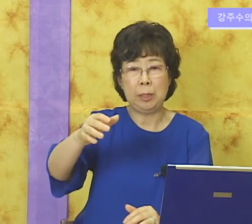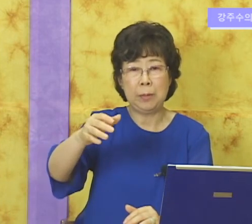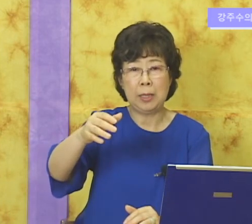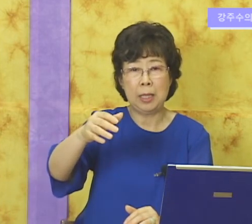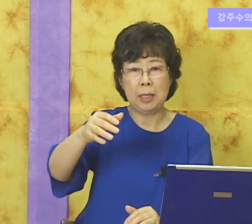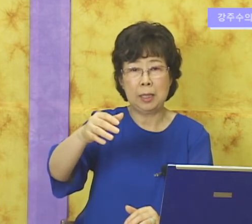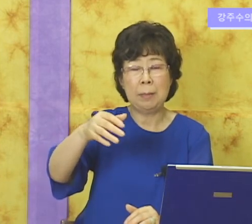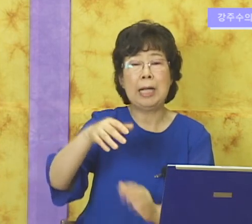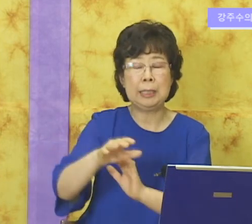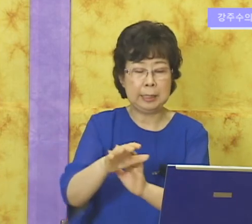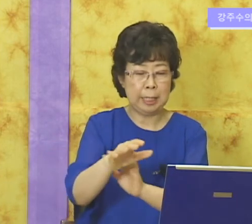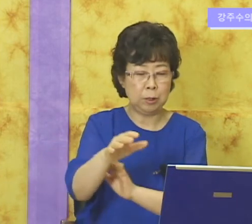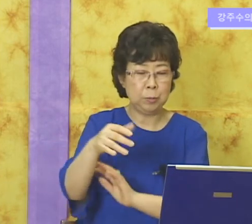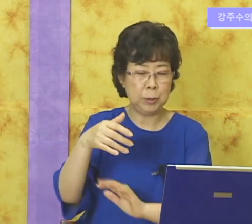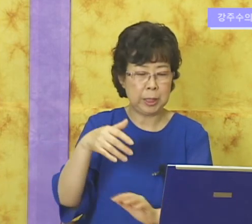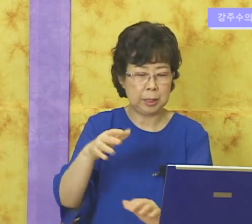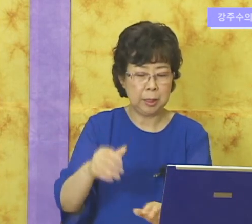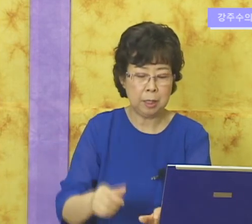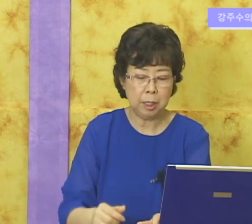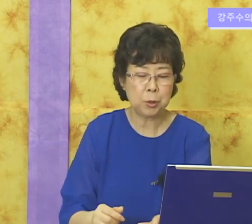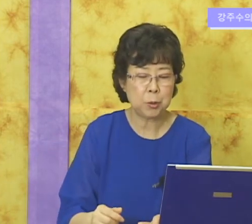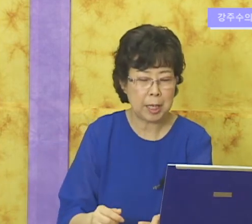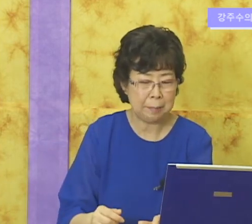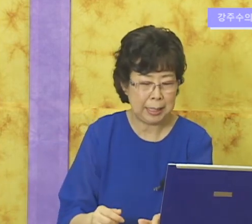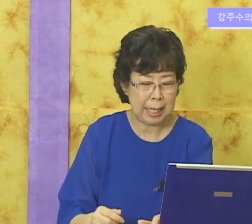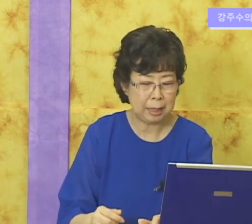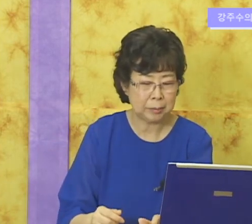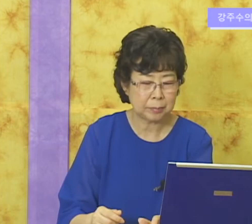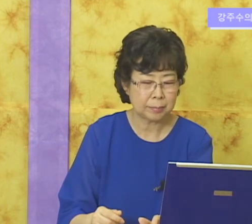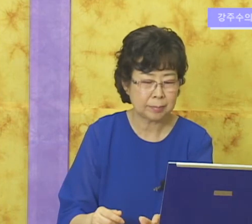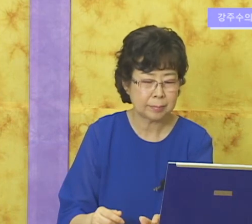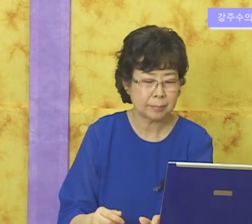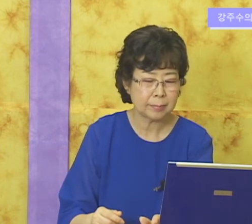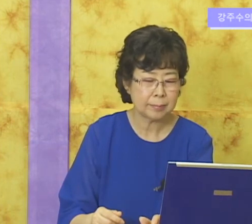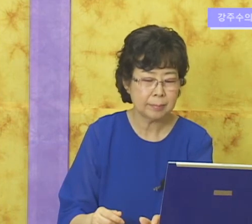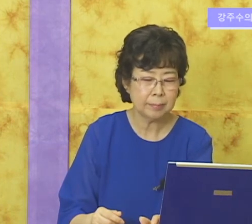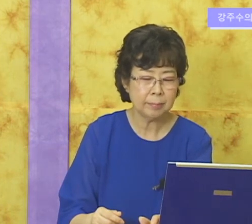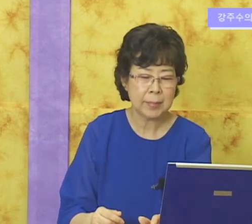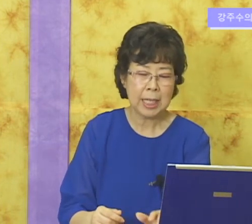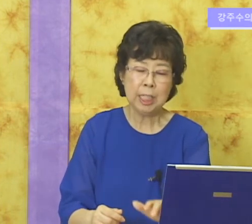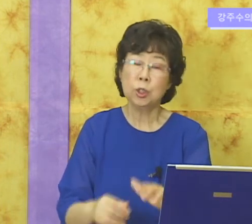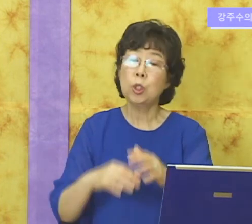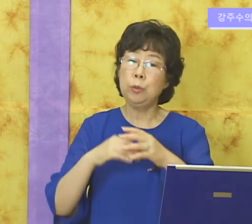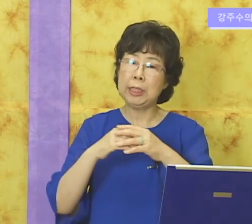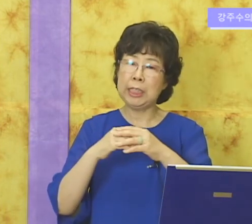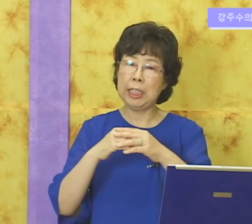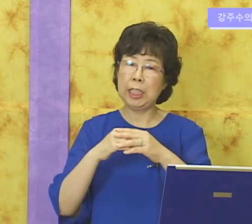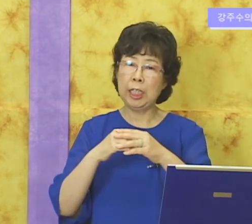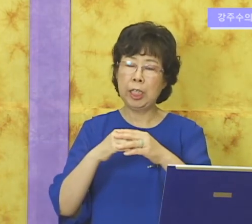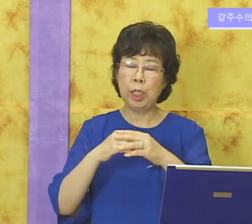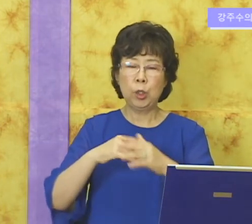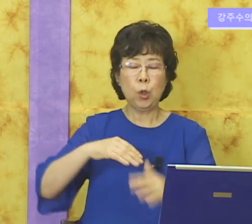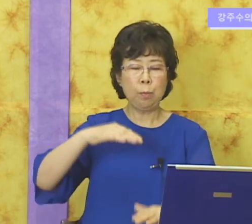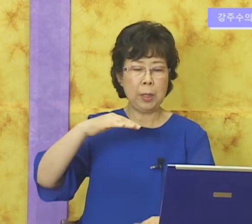움직입니다. 팔 전체를 움직여서 수어합니다. 손의 위치,